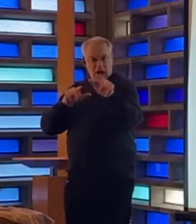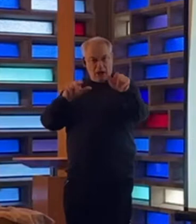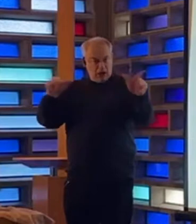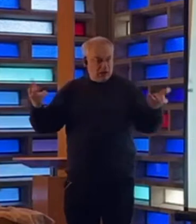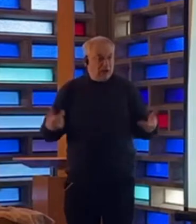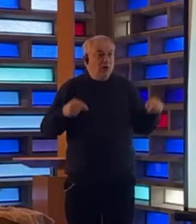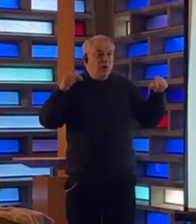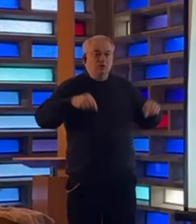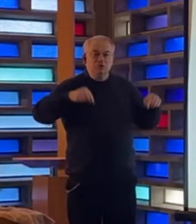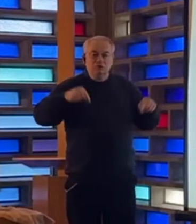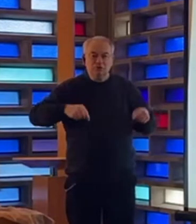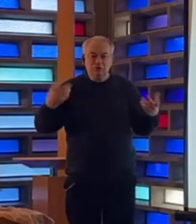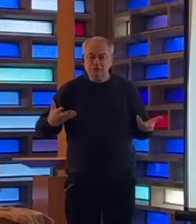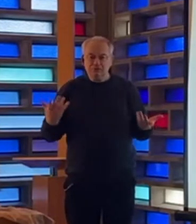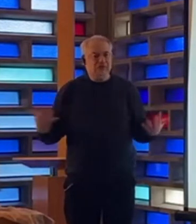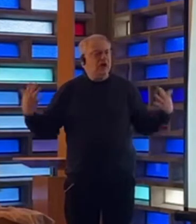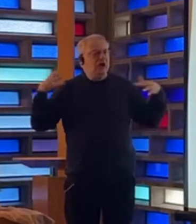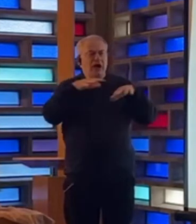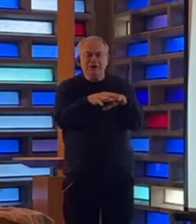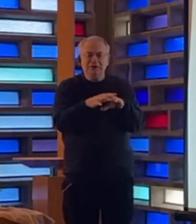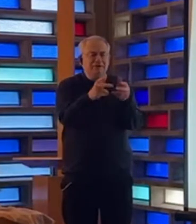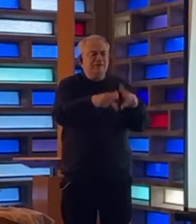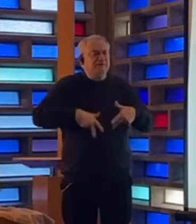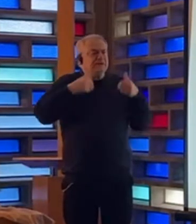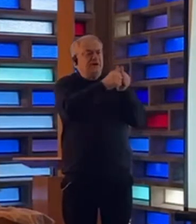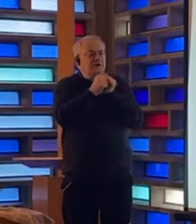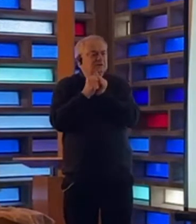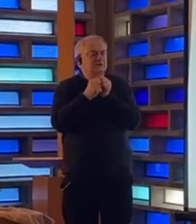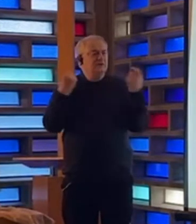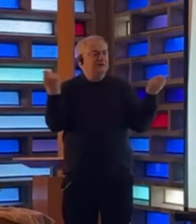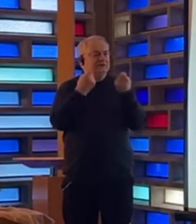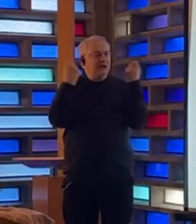Aujourd'hui, nous nous sommes réunis pour vivre ensemble cette célébration de l'espérance.